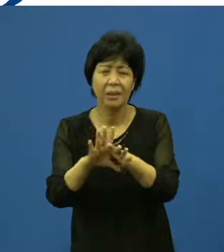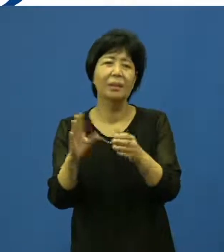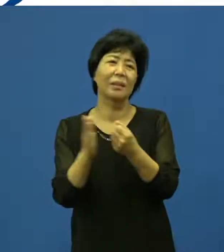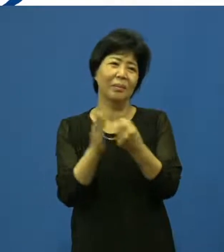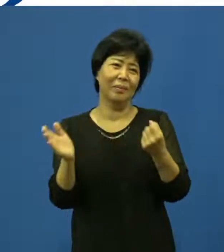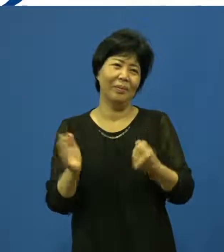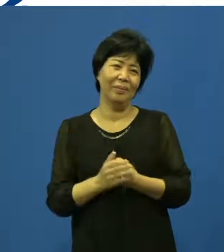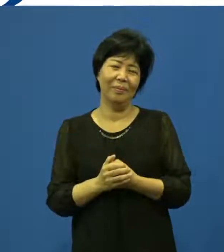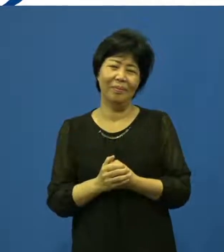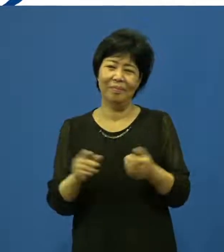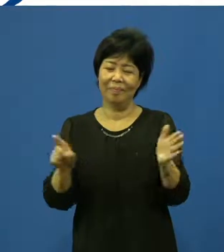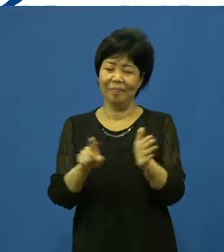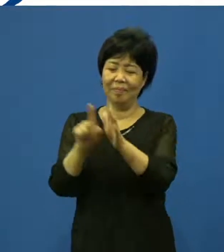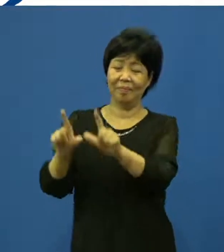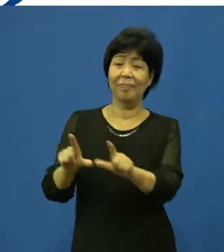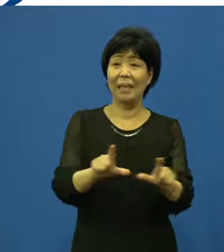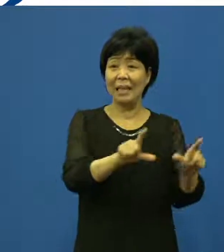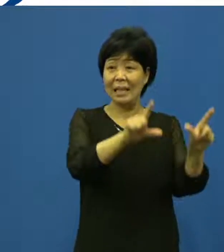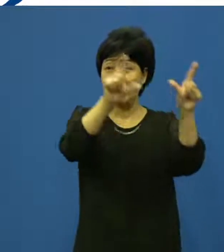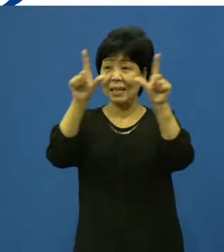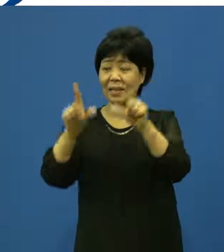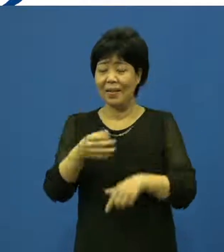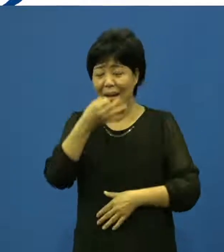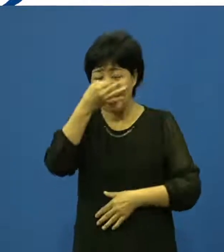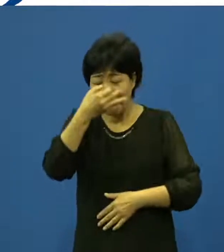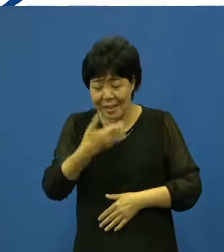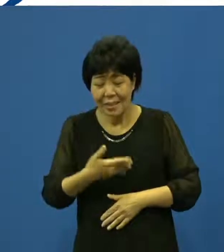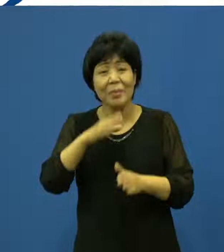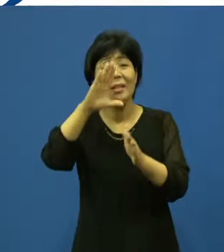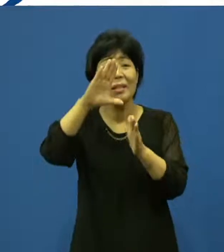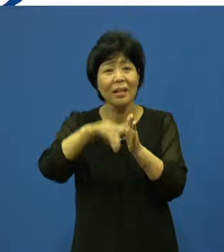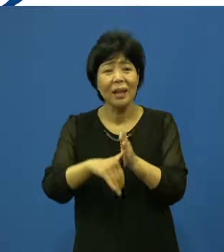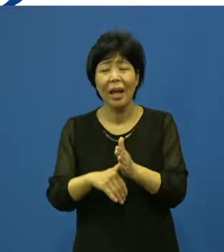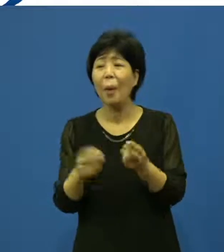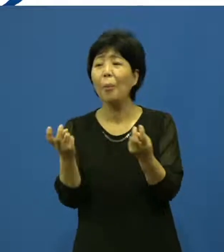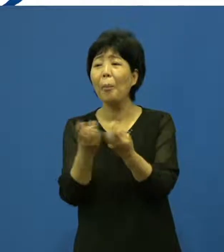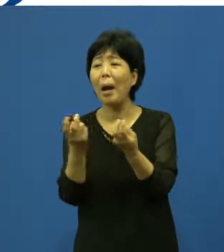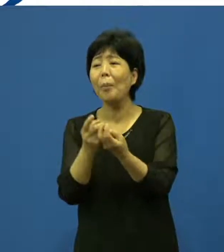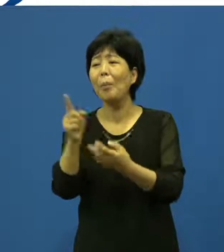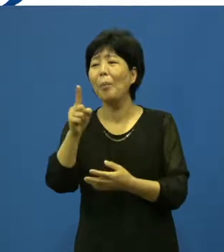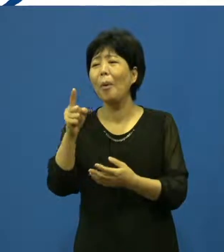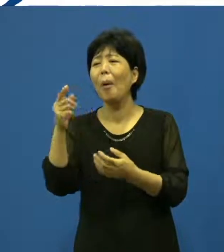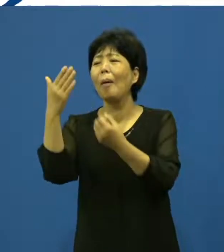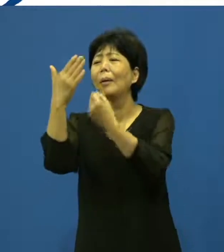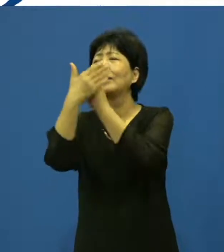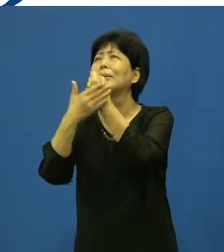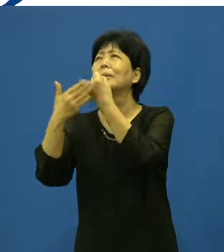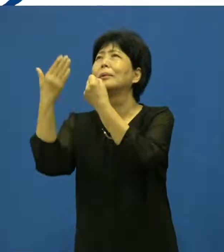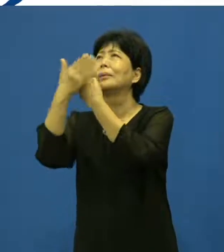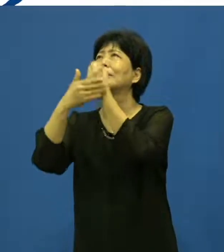여러분, 그러므로 신앙생활이 어려워지면 어떻게 해야 될까요? 은혜를 구해야 합니다.